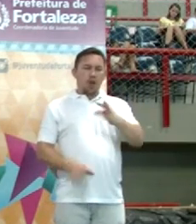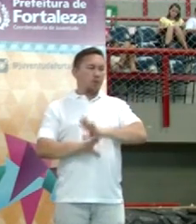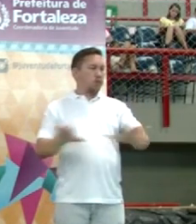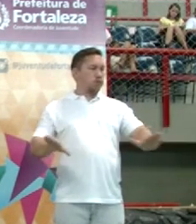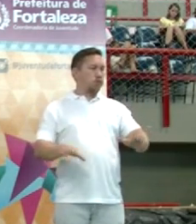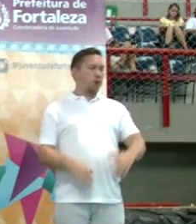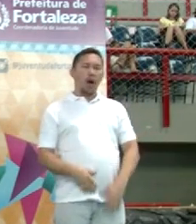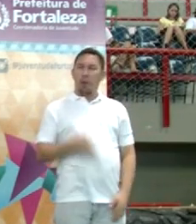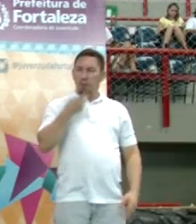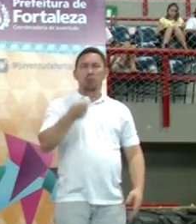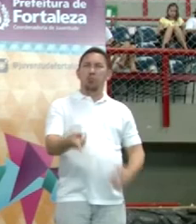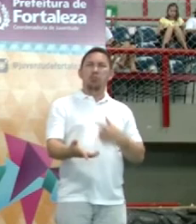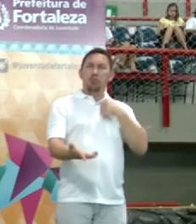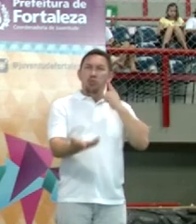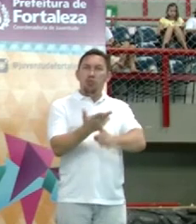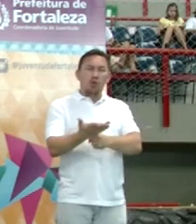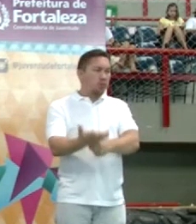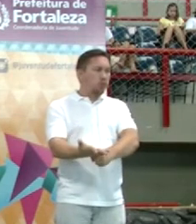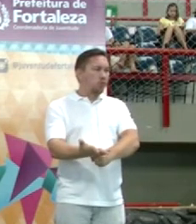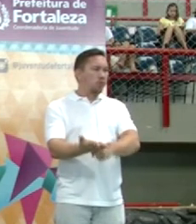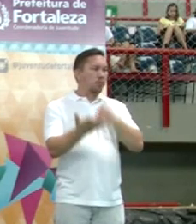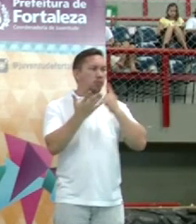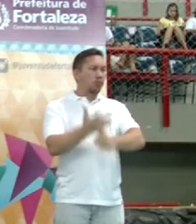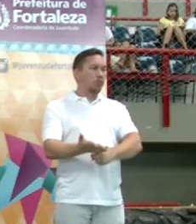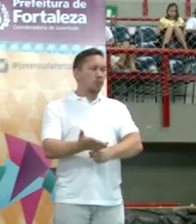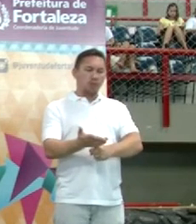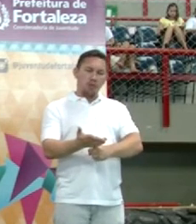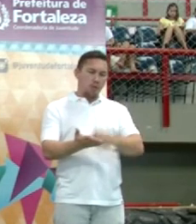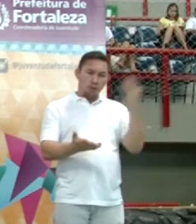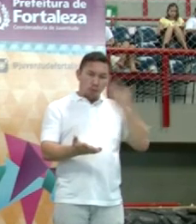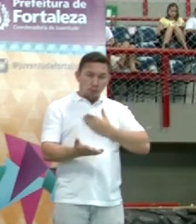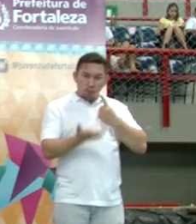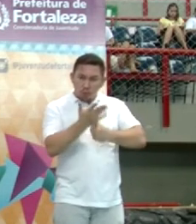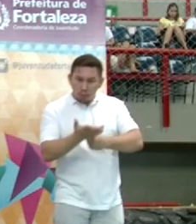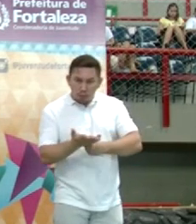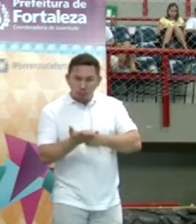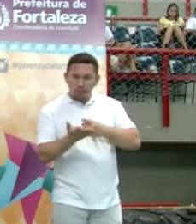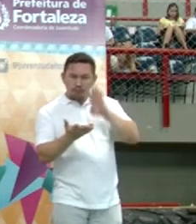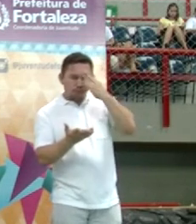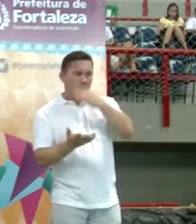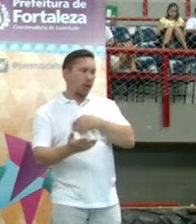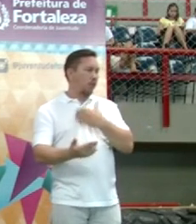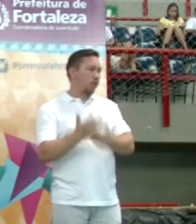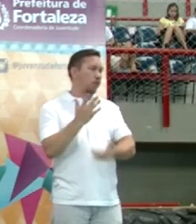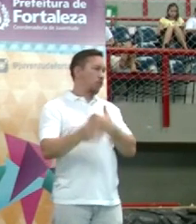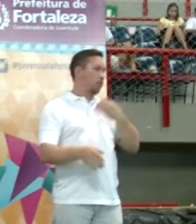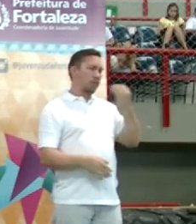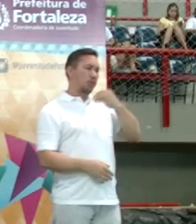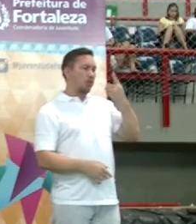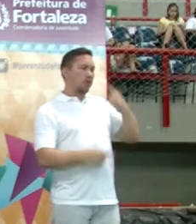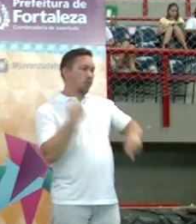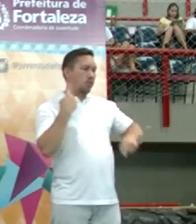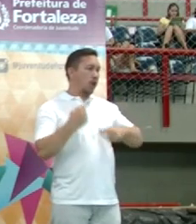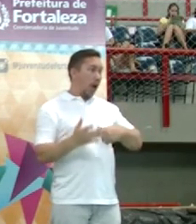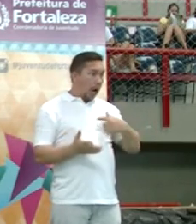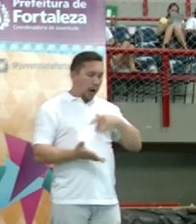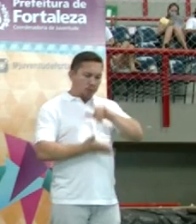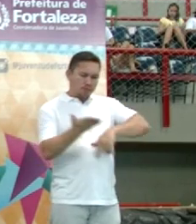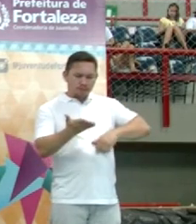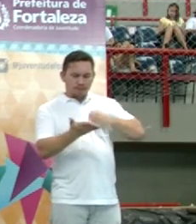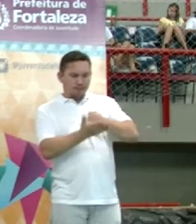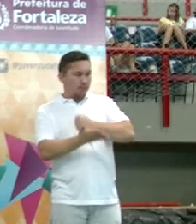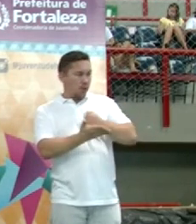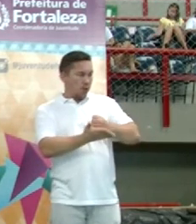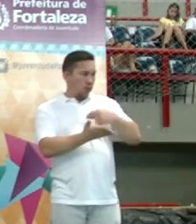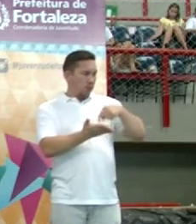Média a palavra é tudo. Ou você tem palavra, tem honra, ou você não tem nada, tá? Eles não têm documentos para provar